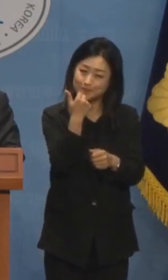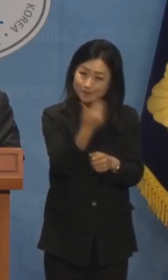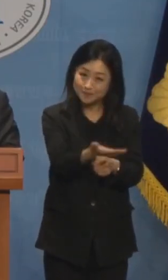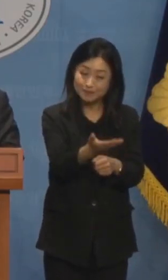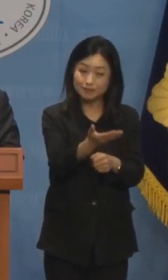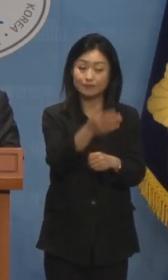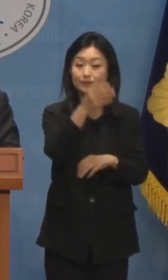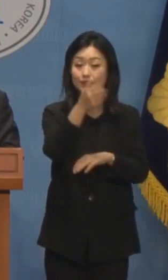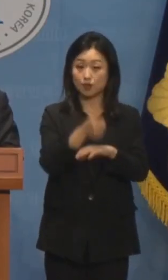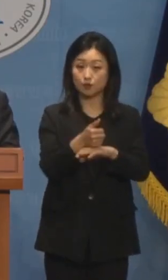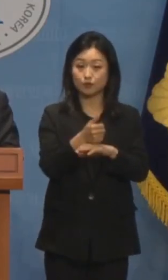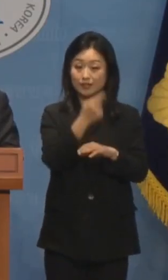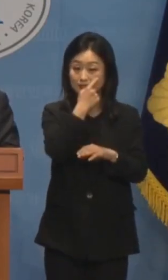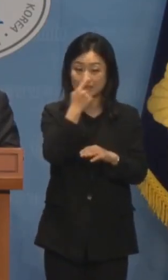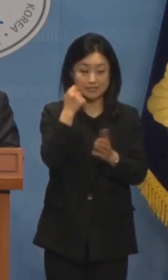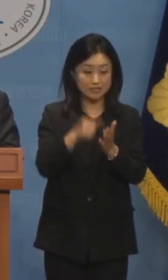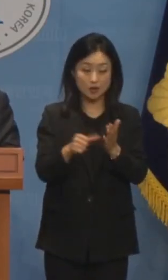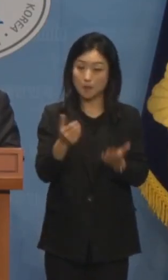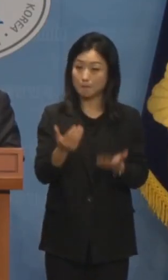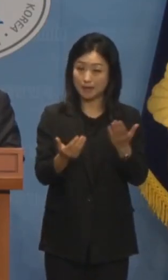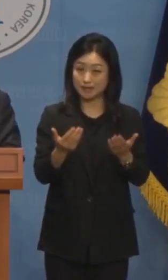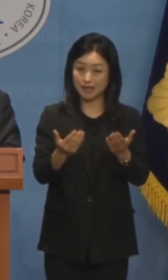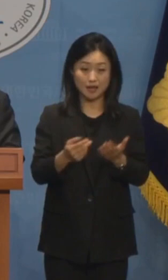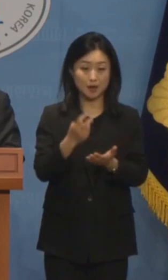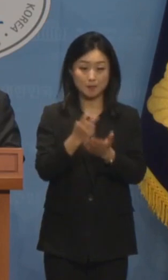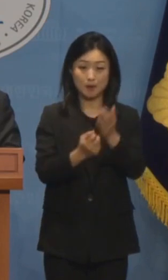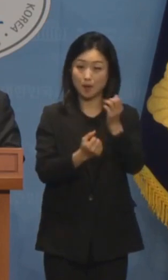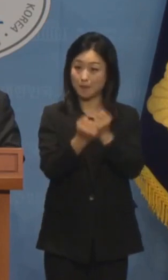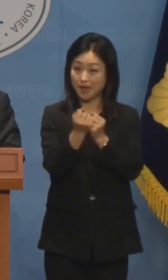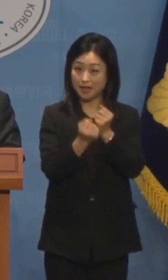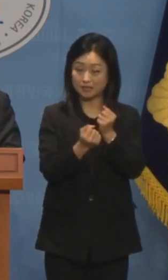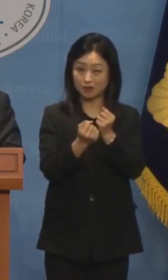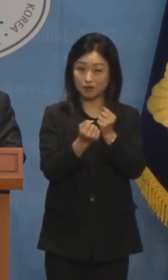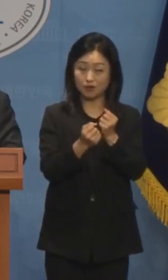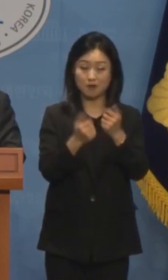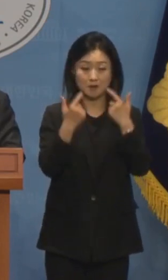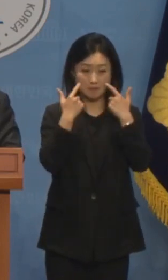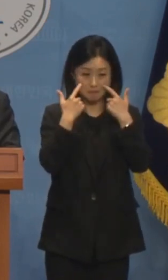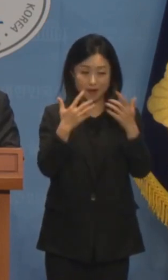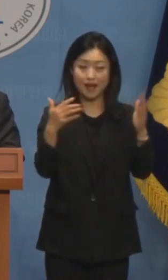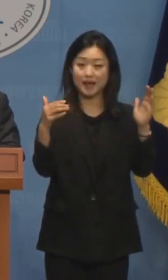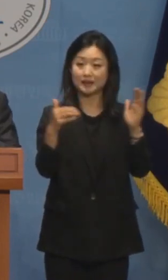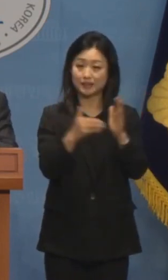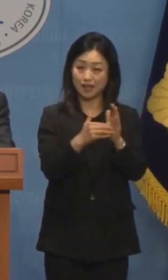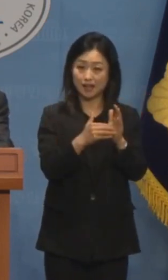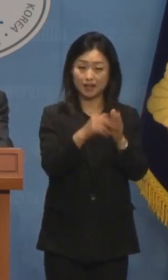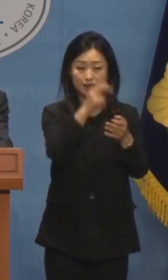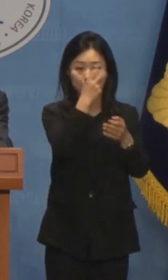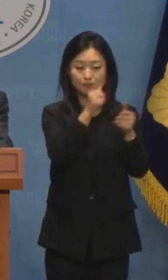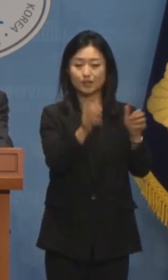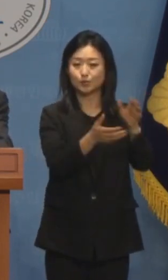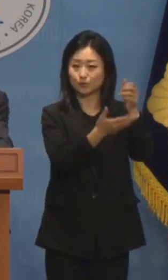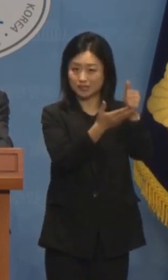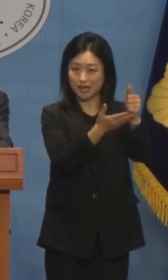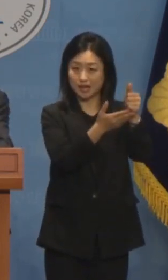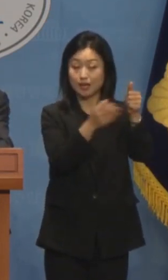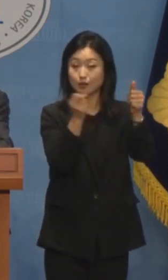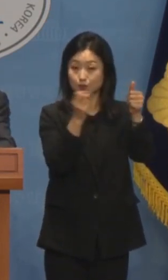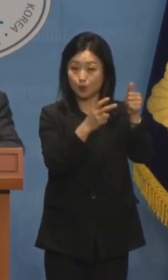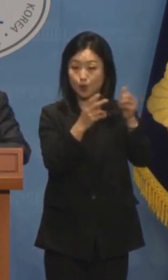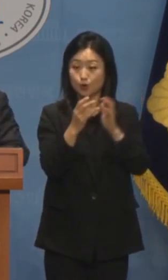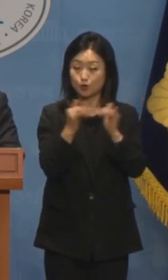대해 증거 판단과 법리 해석이 충실히 이루어졌다고 한 이원석 총장과 국민